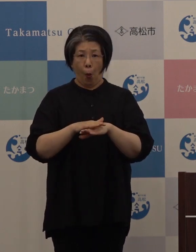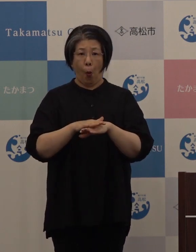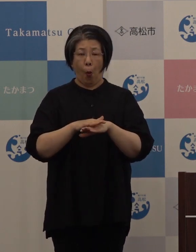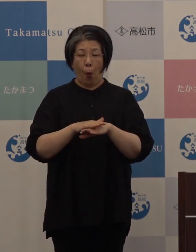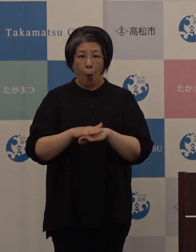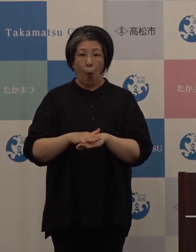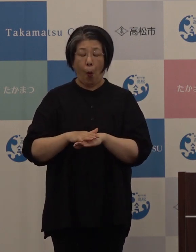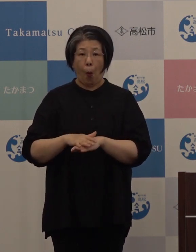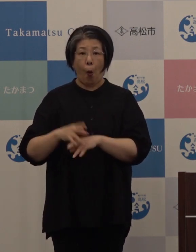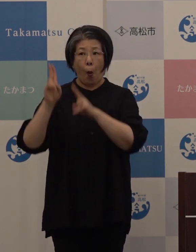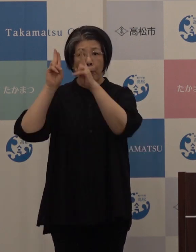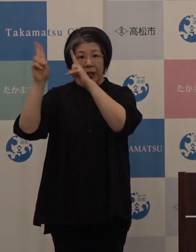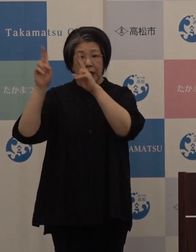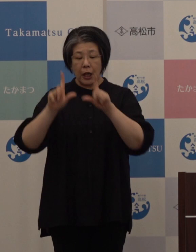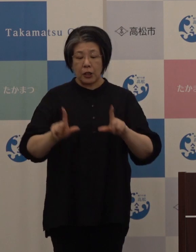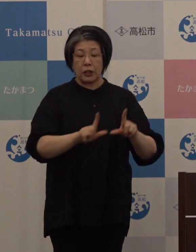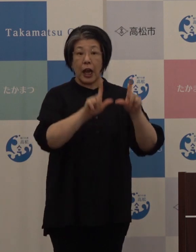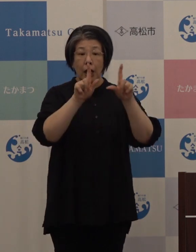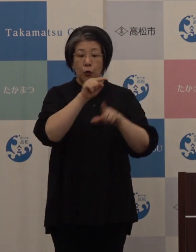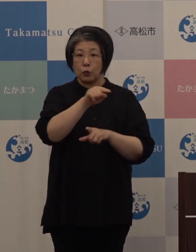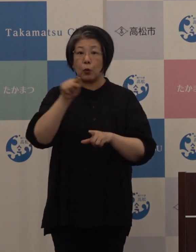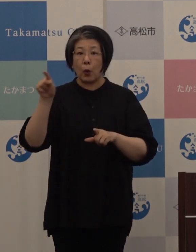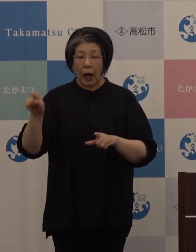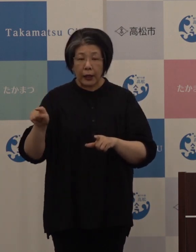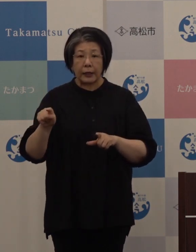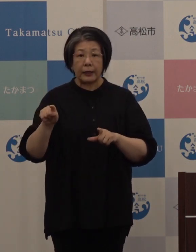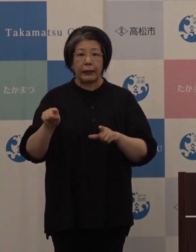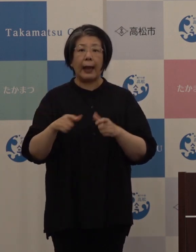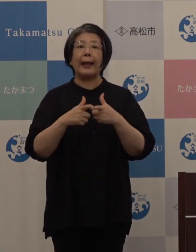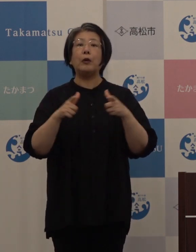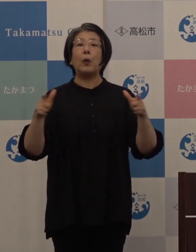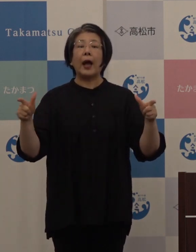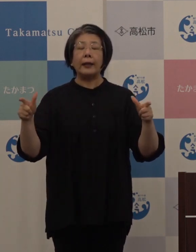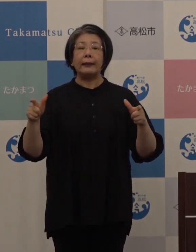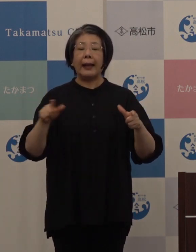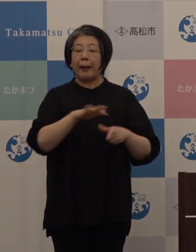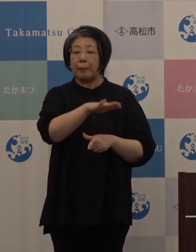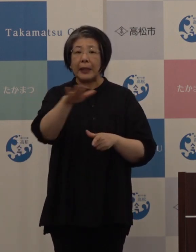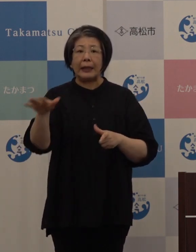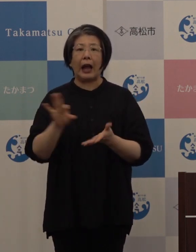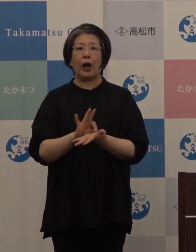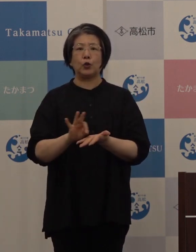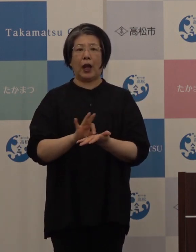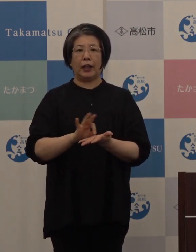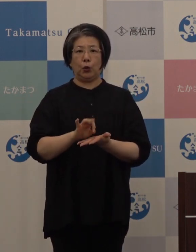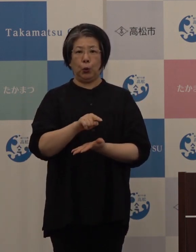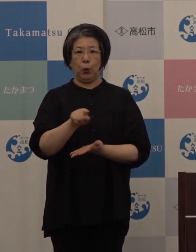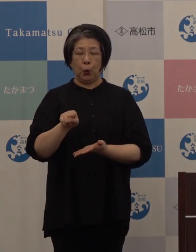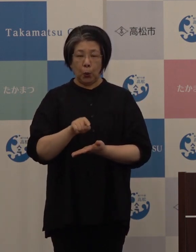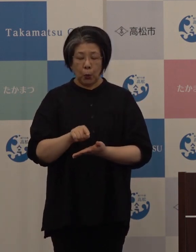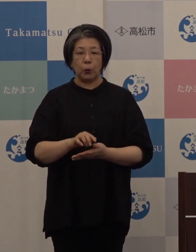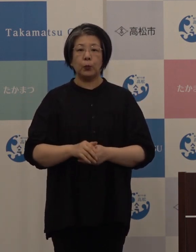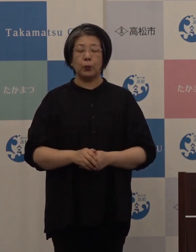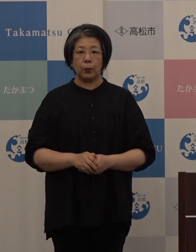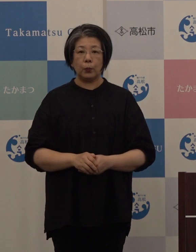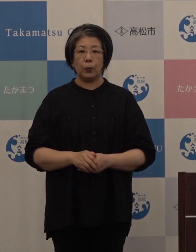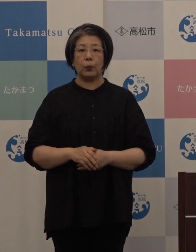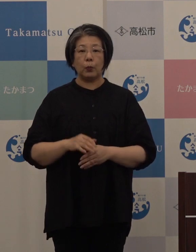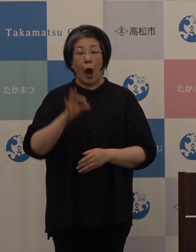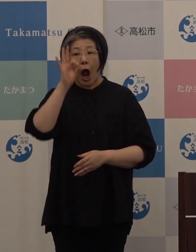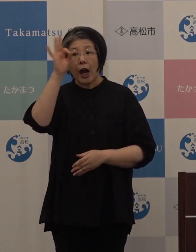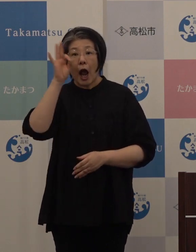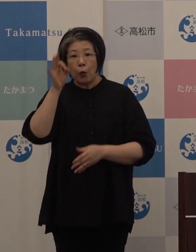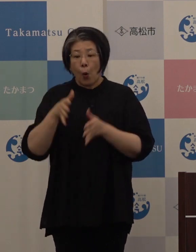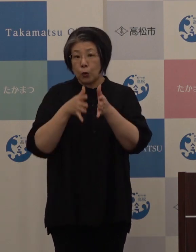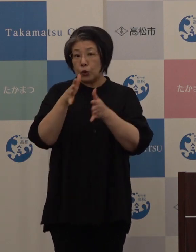ネスや生活にかなりの範囲で活用されておるというところでございます。私としましては、観光やスポーツをは